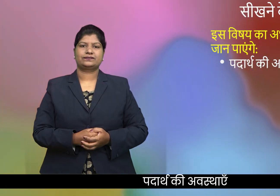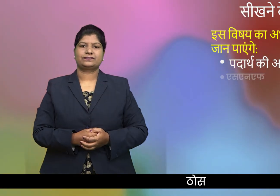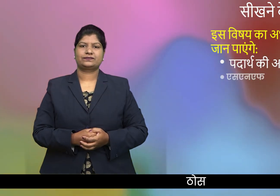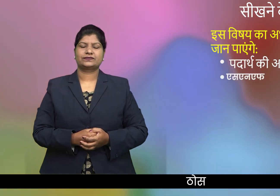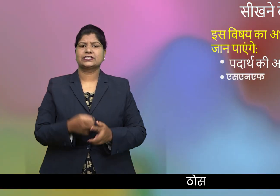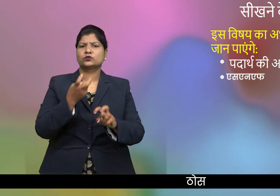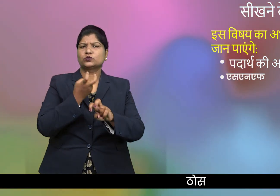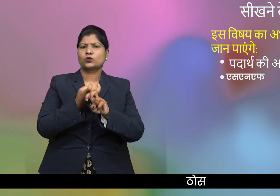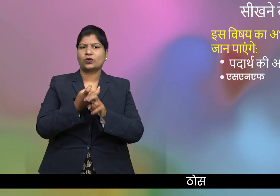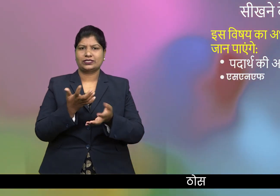ठोस,